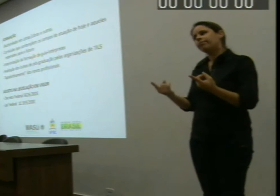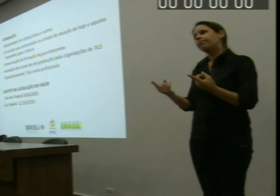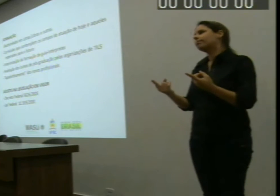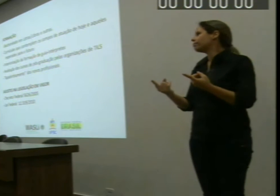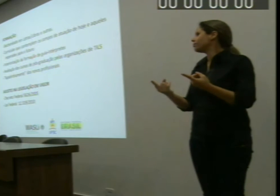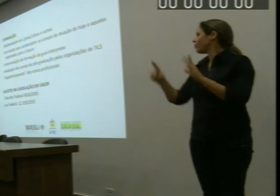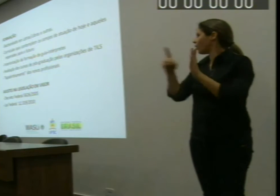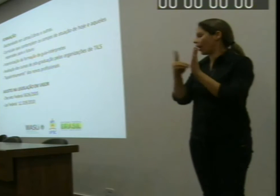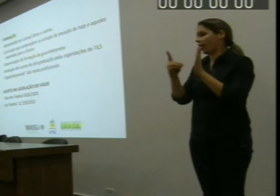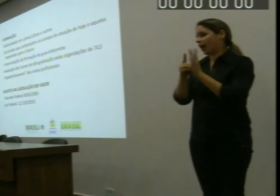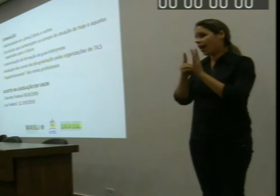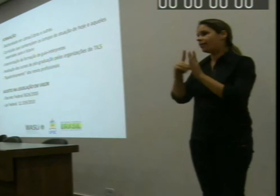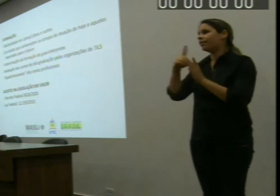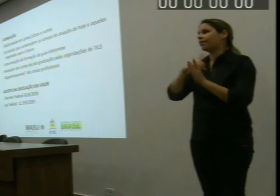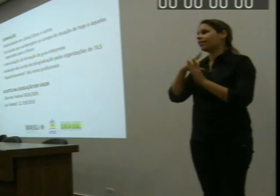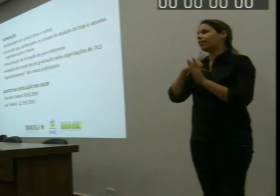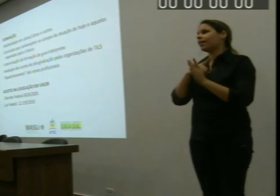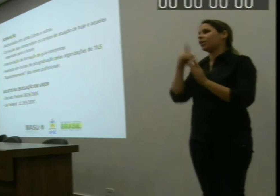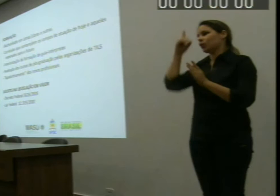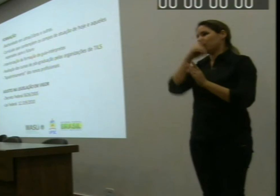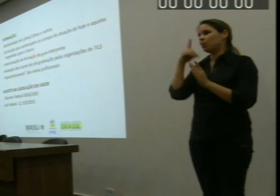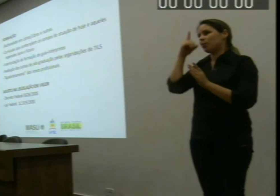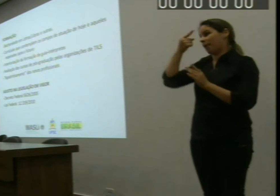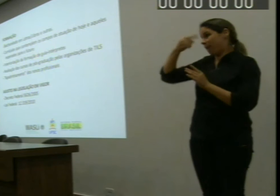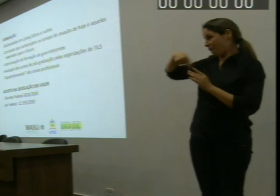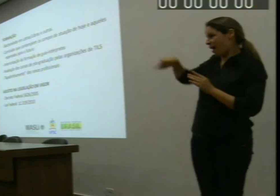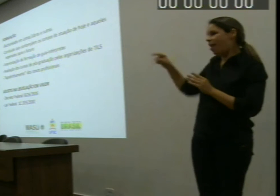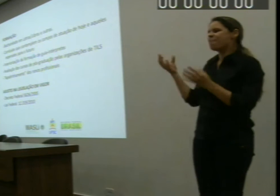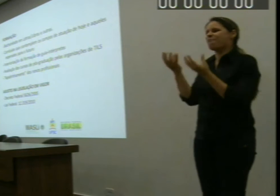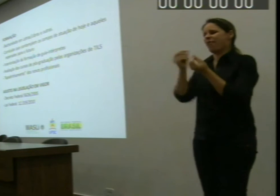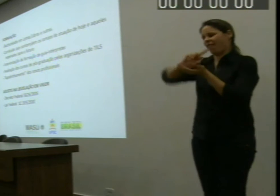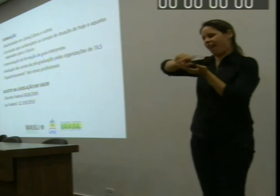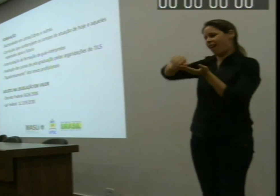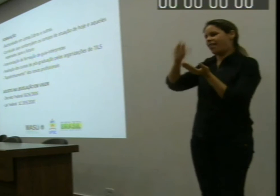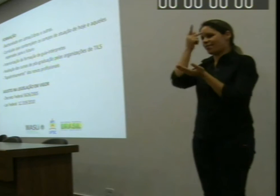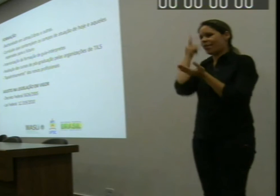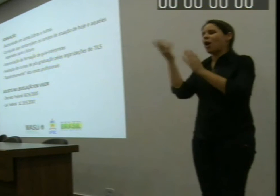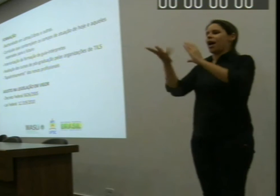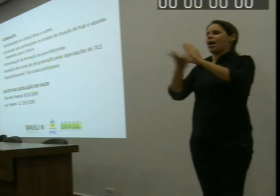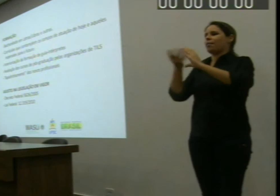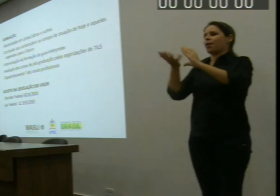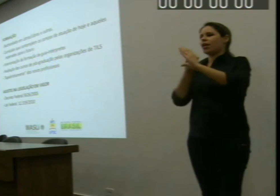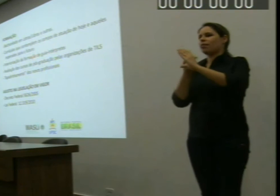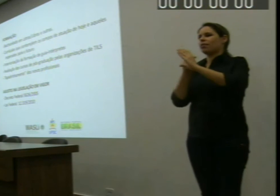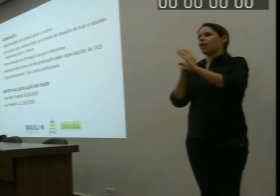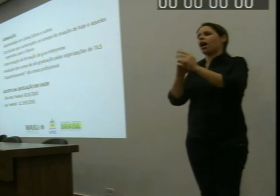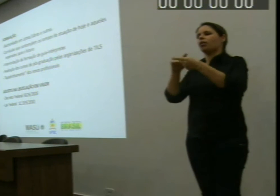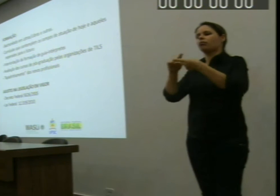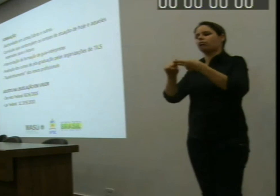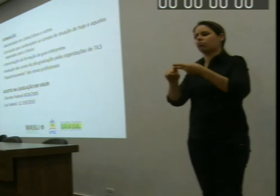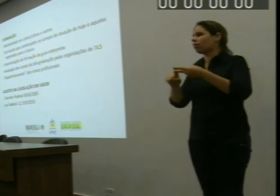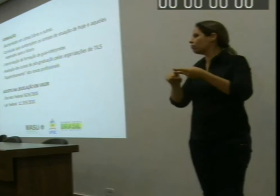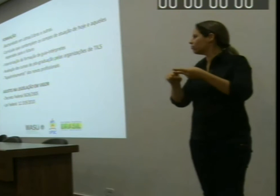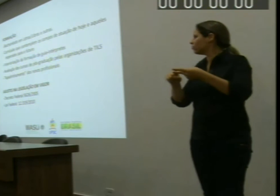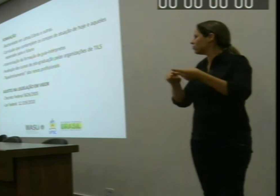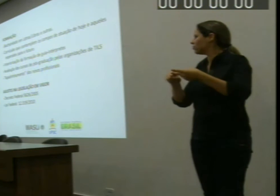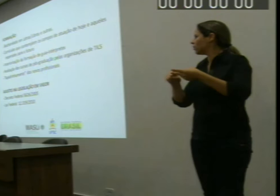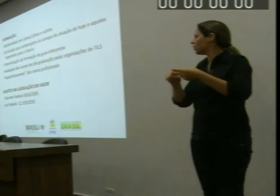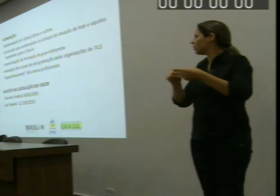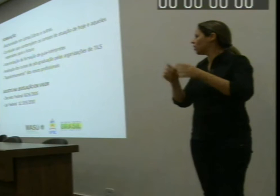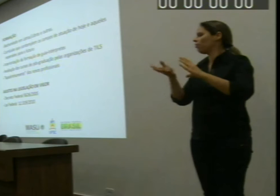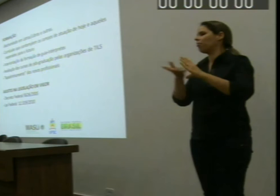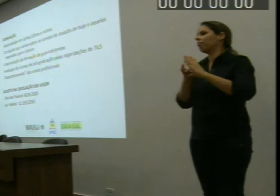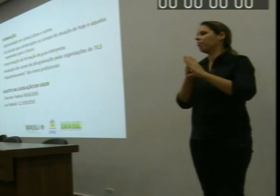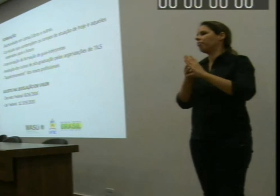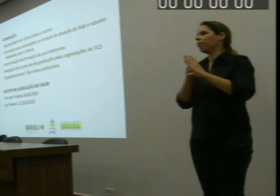valer então Domingo vai ter um monte de gente lá uhu fazendo pró libras aí daqui a 2 TR meses não dois não Ele demora um pouquinho mais né Eu